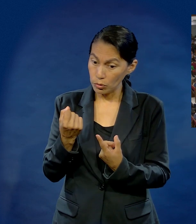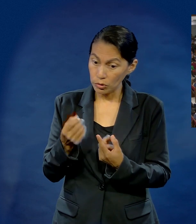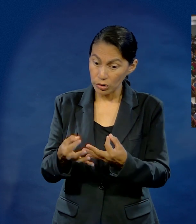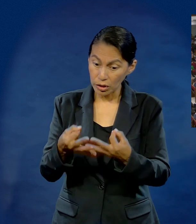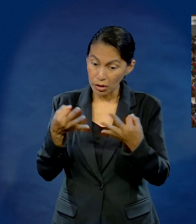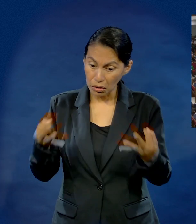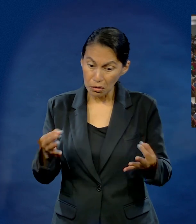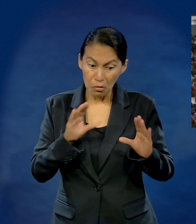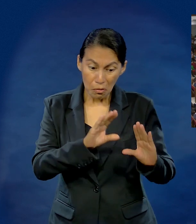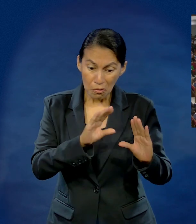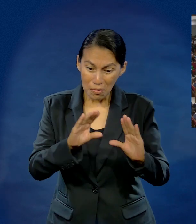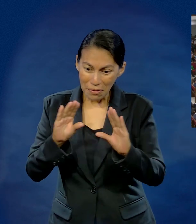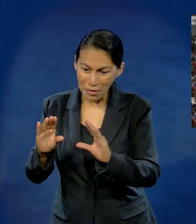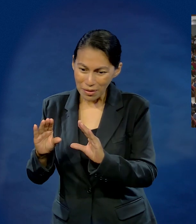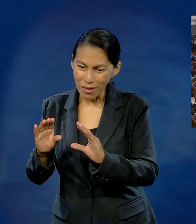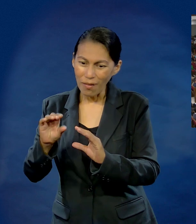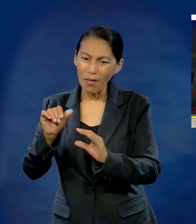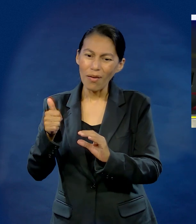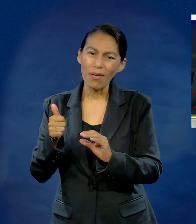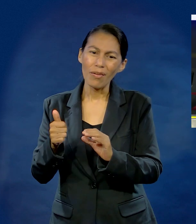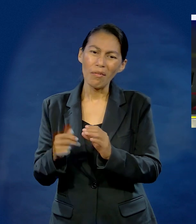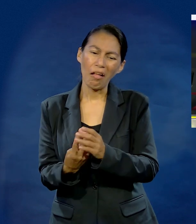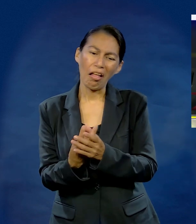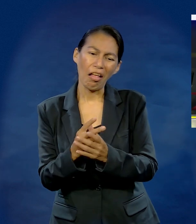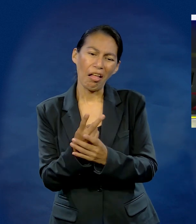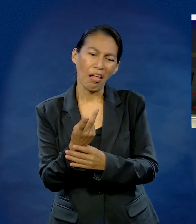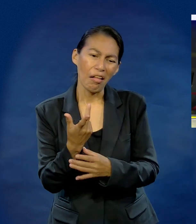un terreno que Dios te ha asignado.